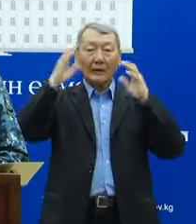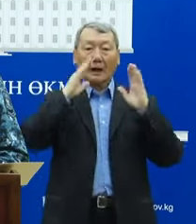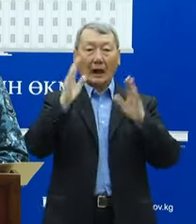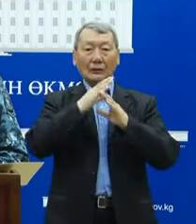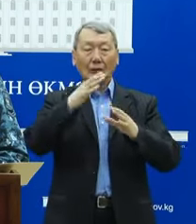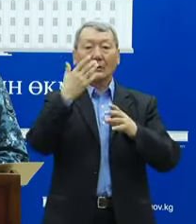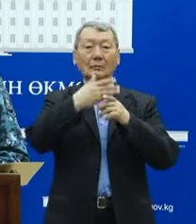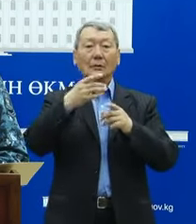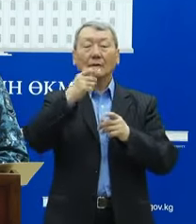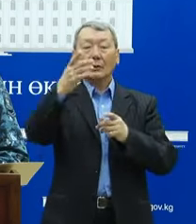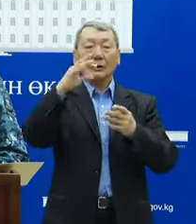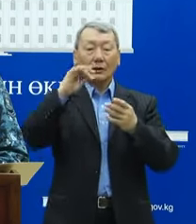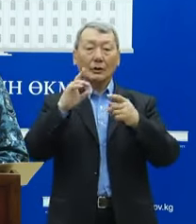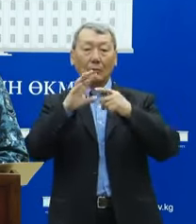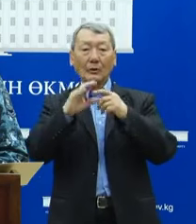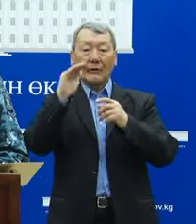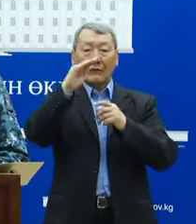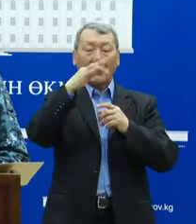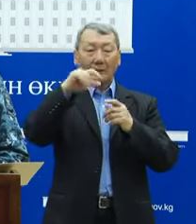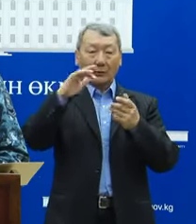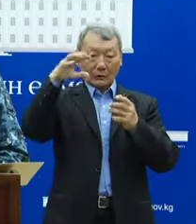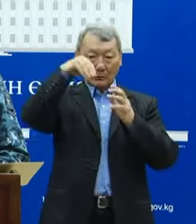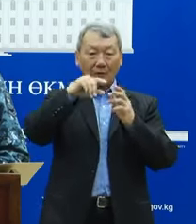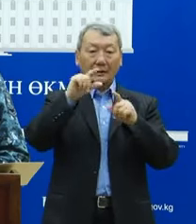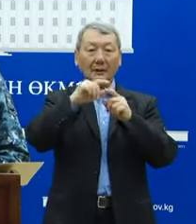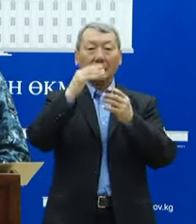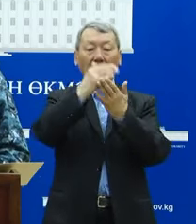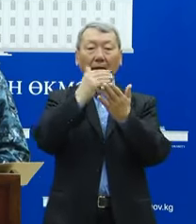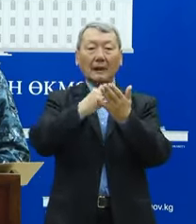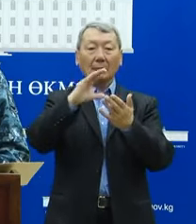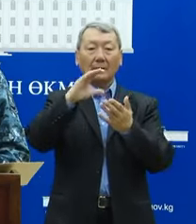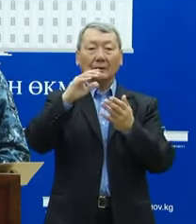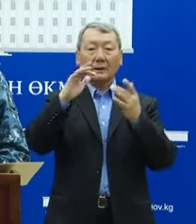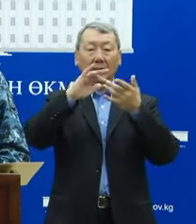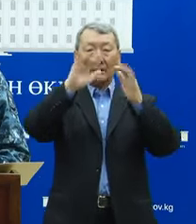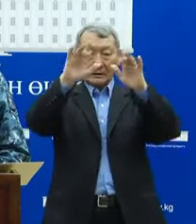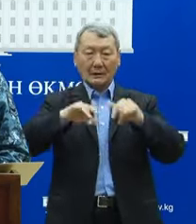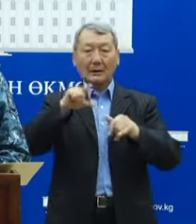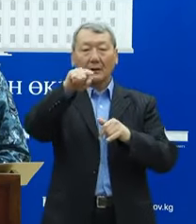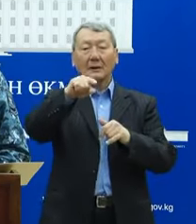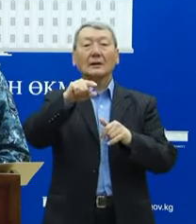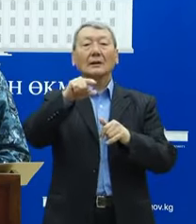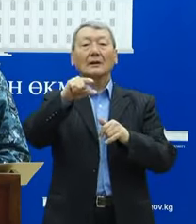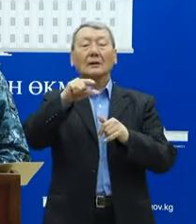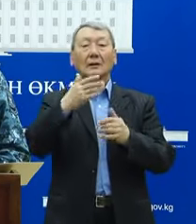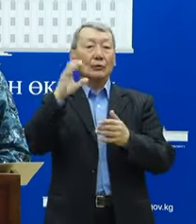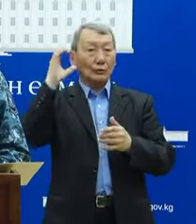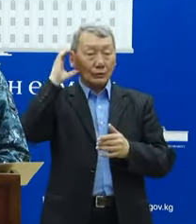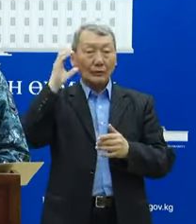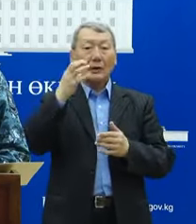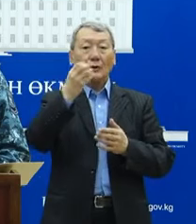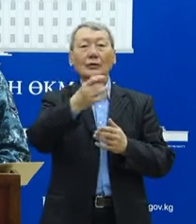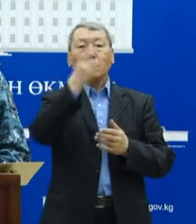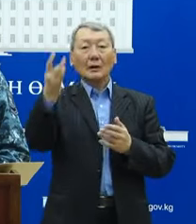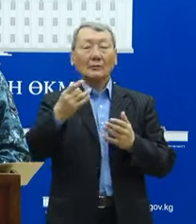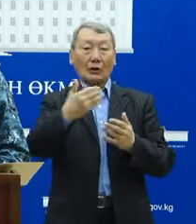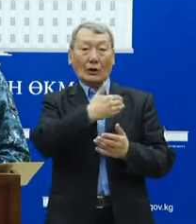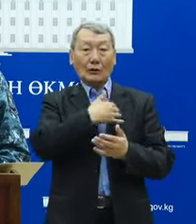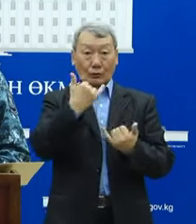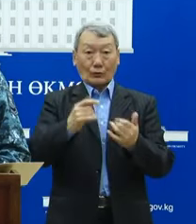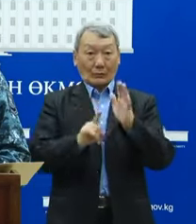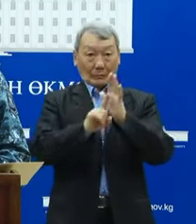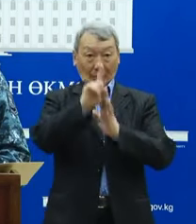радиолорунан, ЛТРнин YouTube каналынан жана Facebook'тан Кыргыз өкмөтү, социально правительство, 1-чи радион баракчаларынан угуп көрө алдыңыздар. Дагы бир жолу эскертип